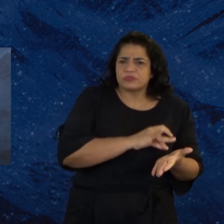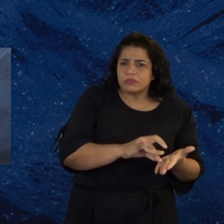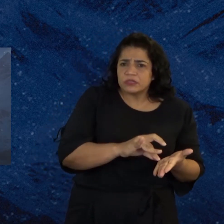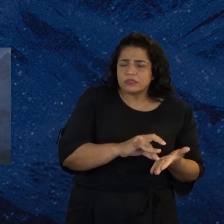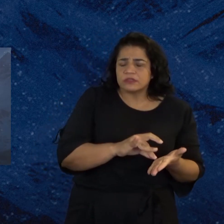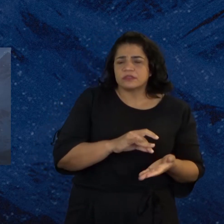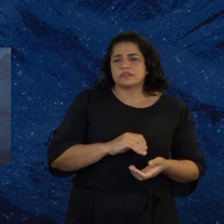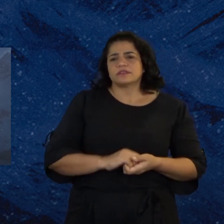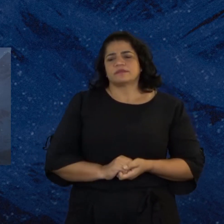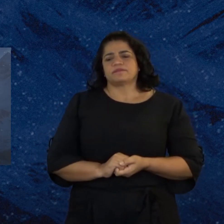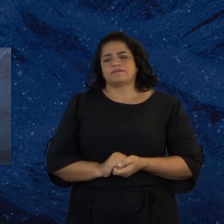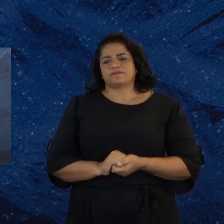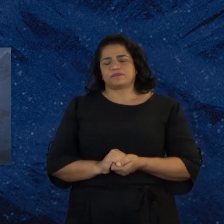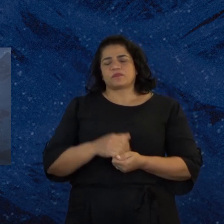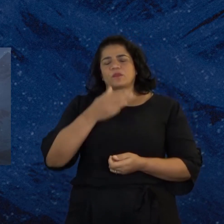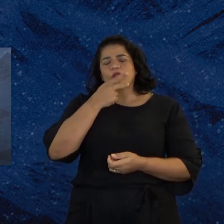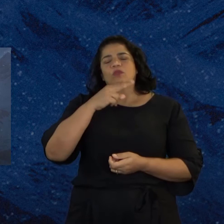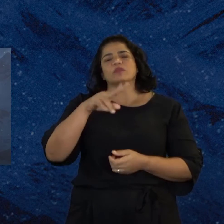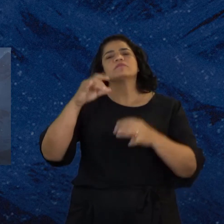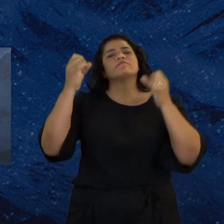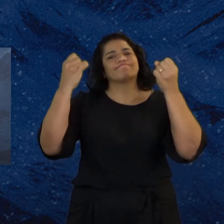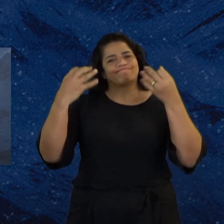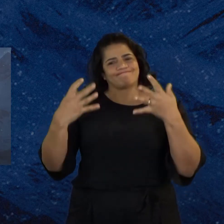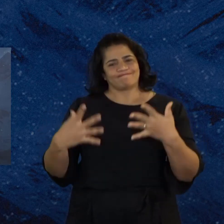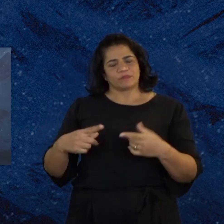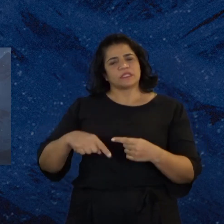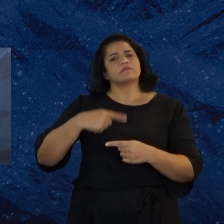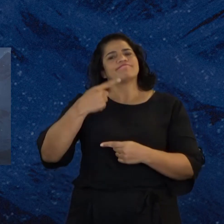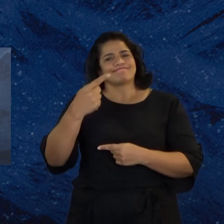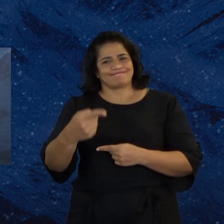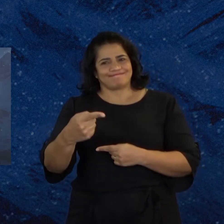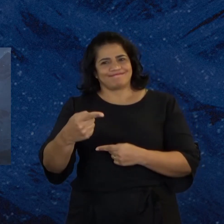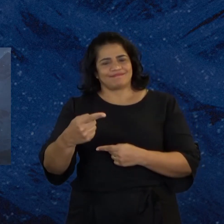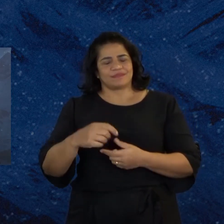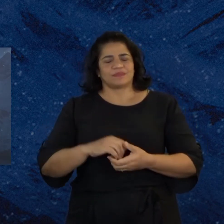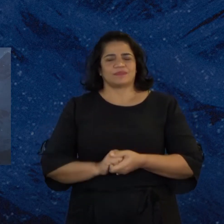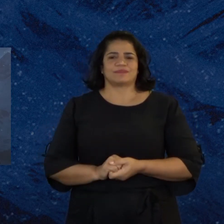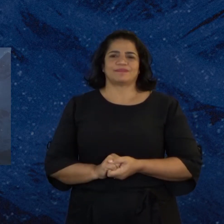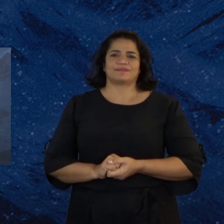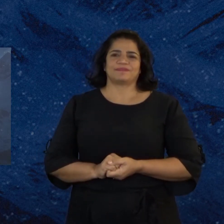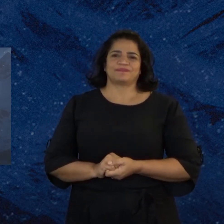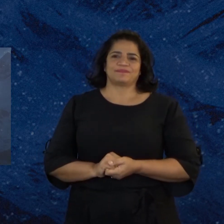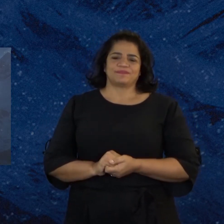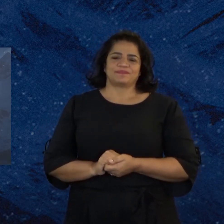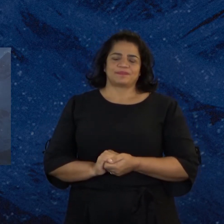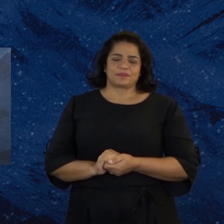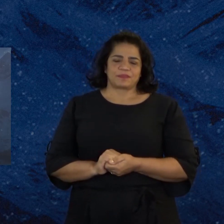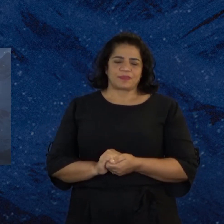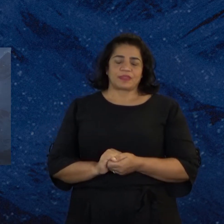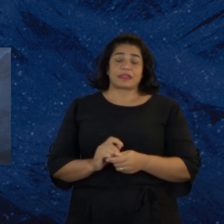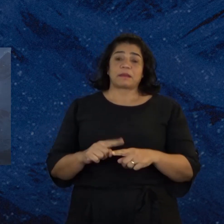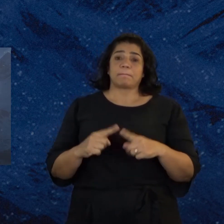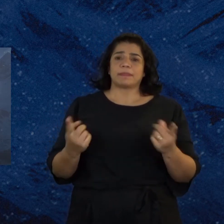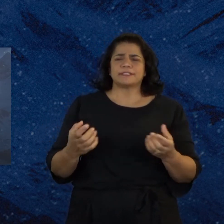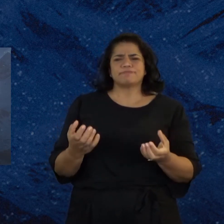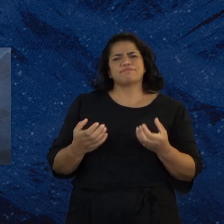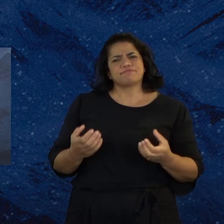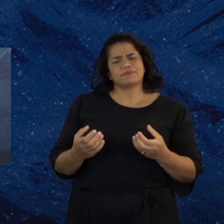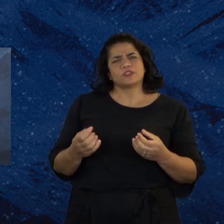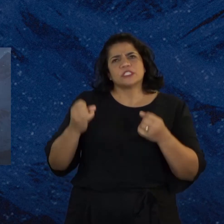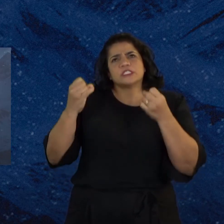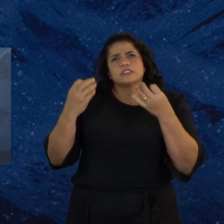lidando. Então os irmãos vão lhe tratar disso aí com mais calma com você. Mas eu quero falar o seguinte sobre o